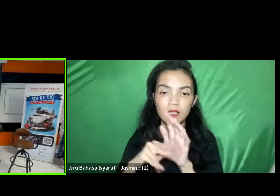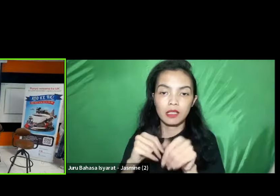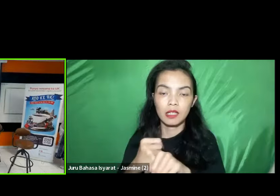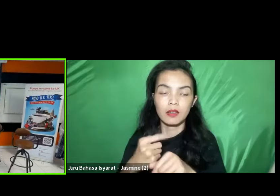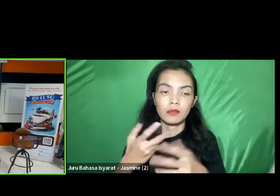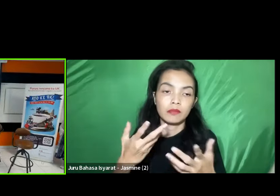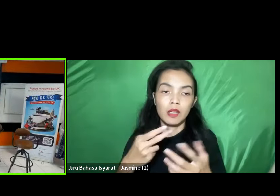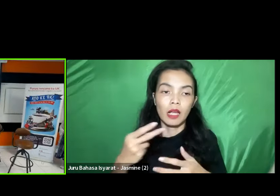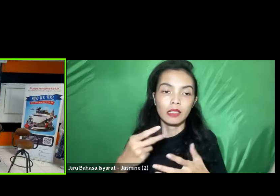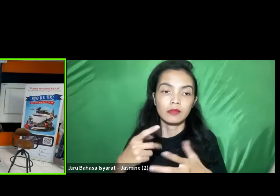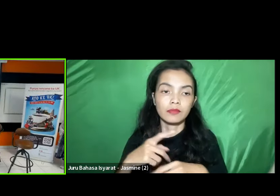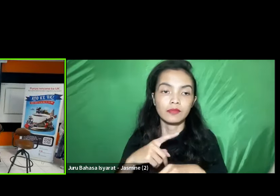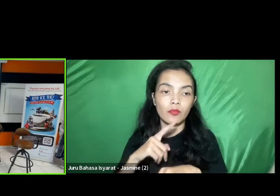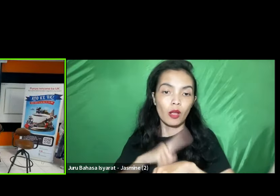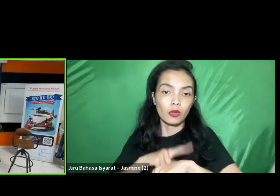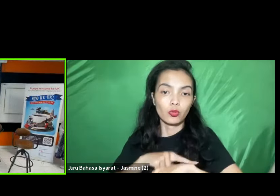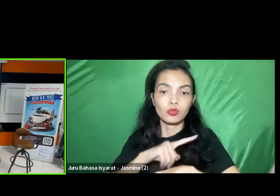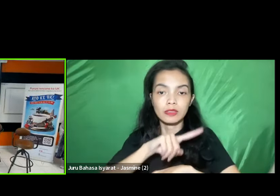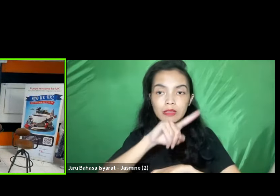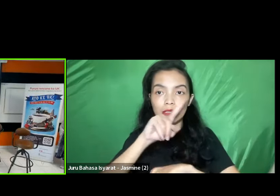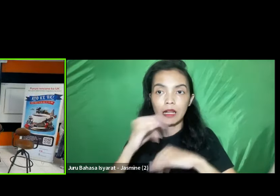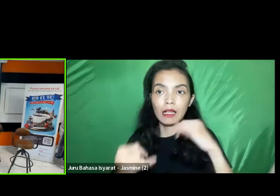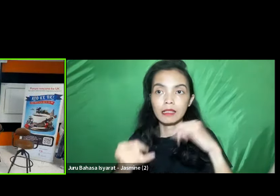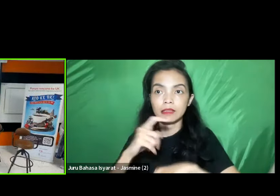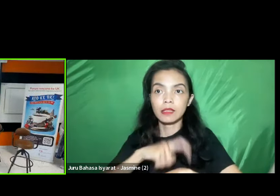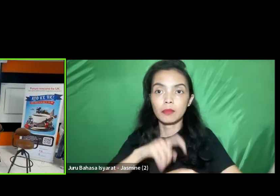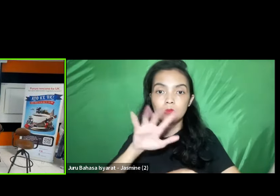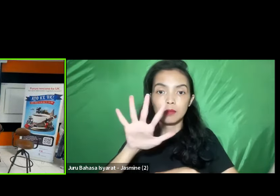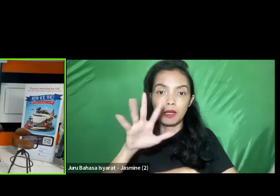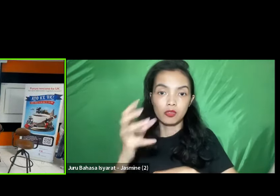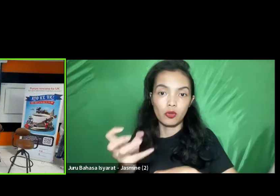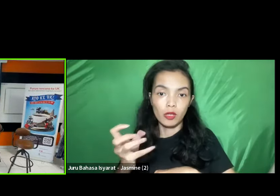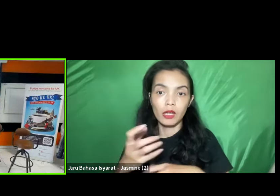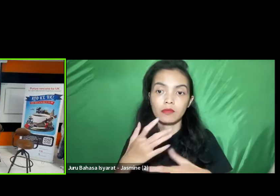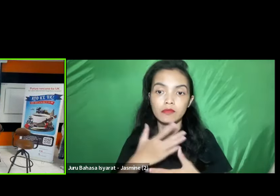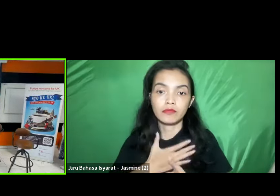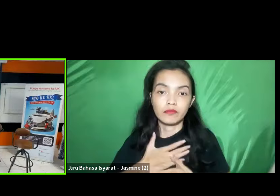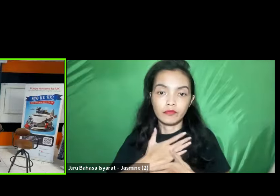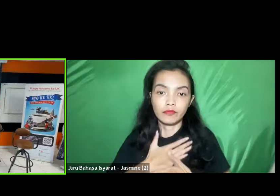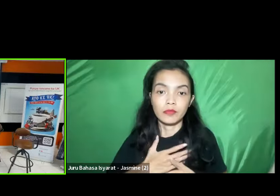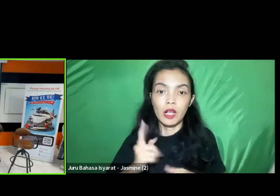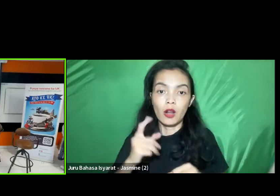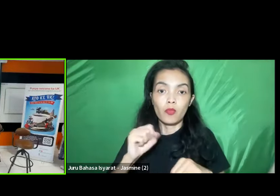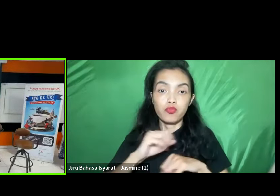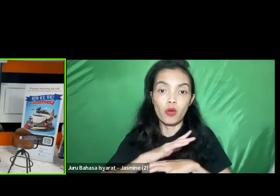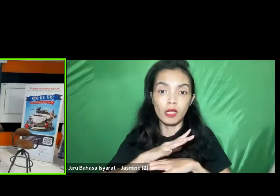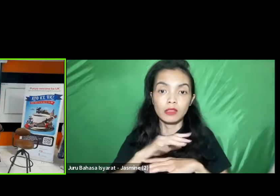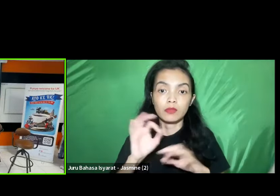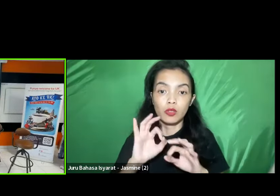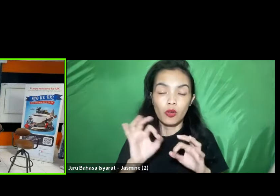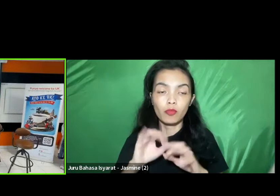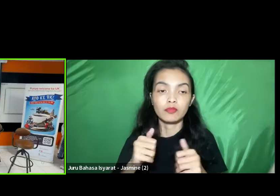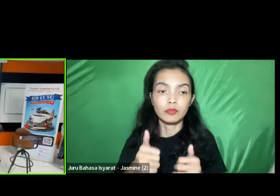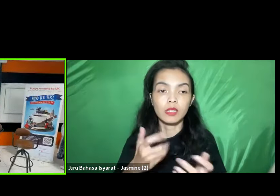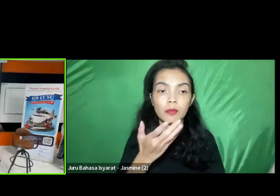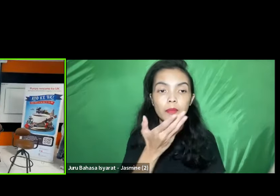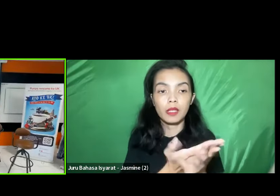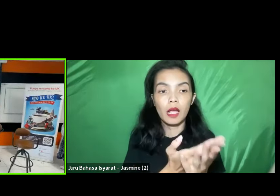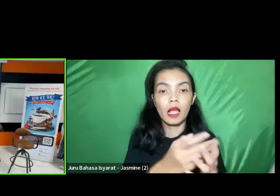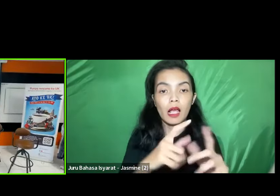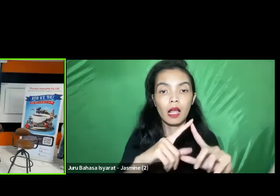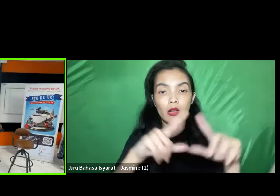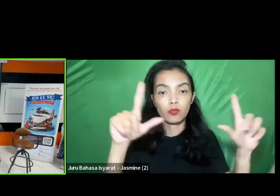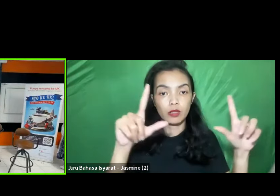terlalu banyak waktunya cuma sampai jam J . sore ee kalau misalnya ee belum puas ditodong aja alumninya setelah selesai